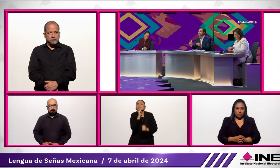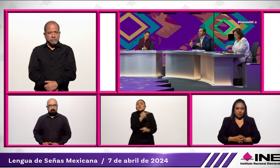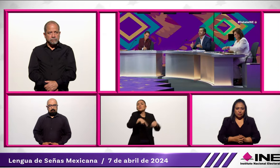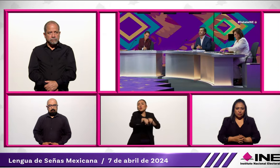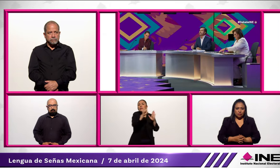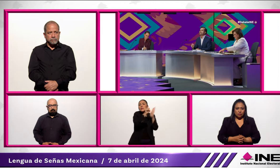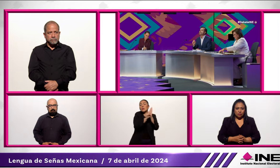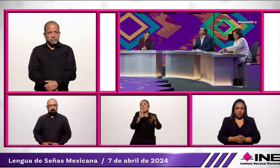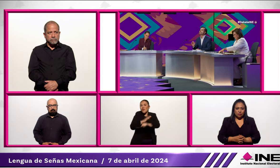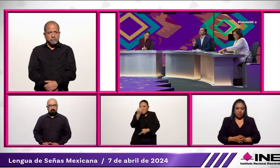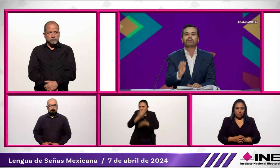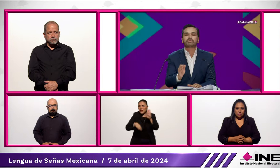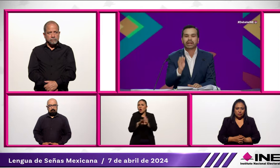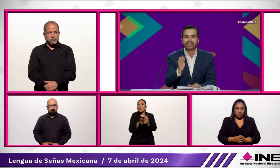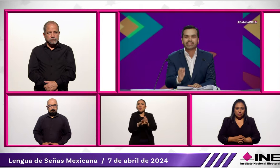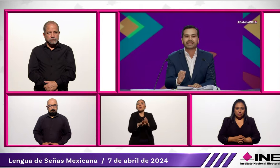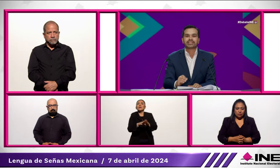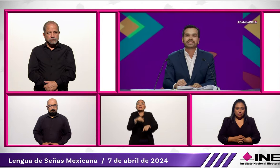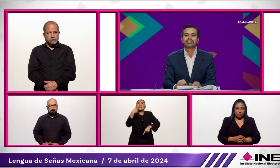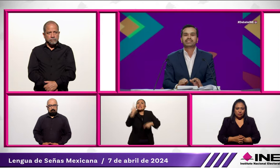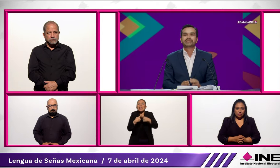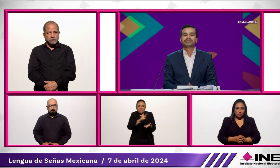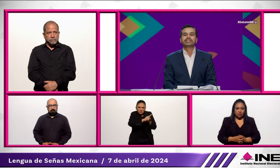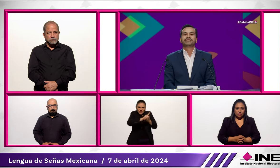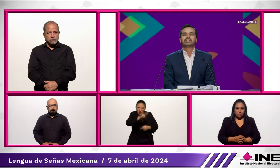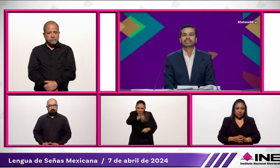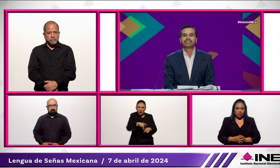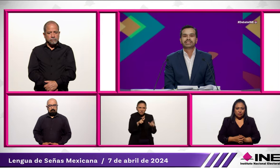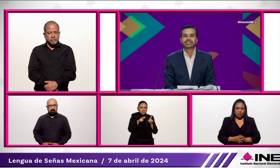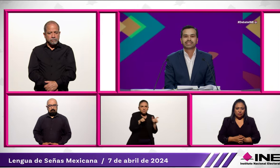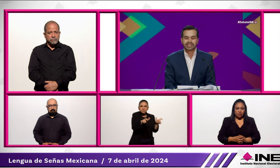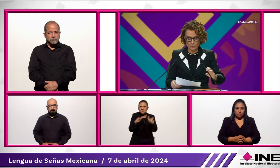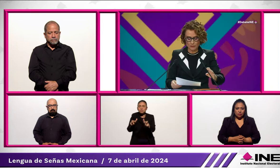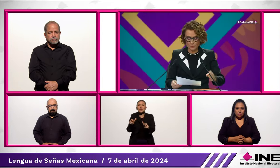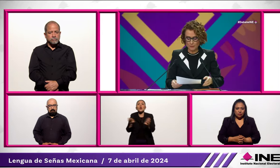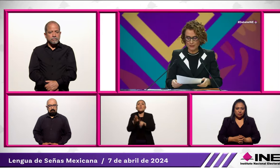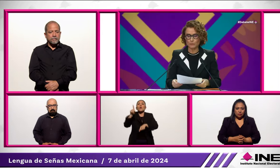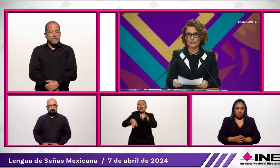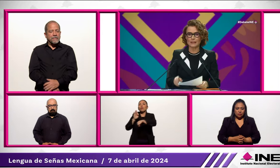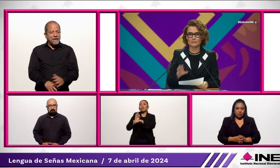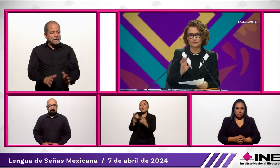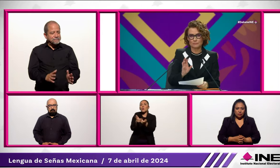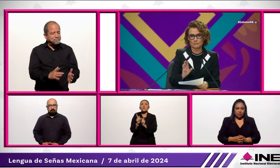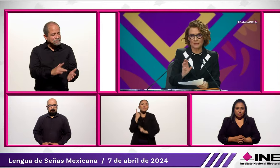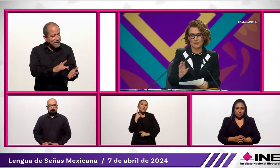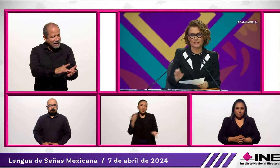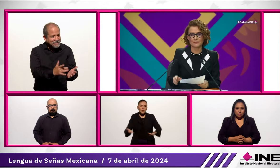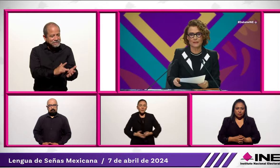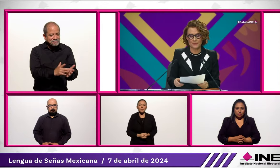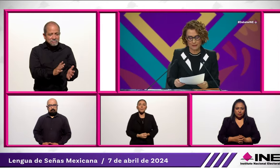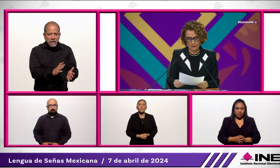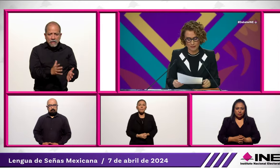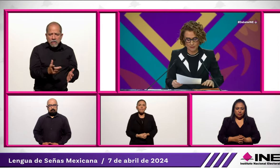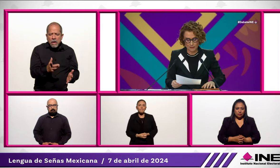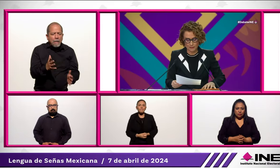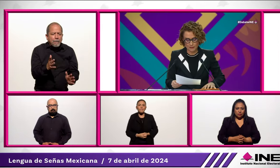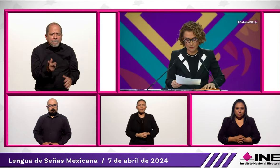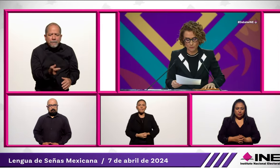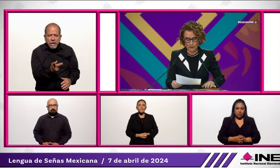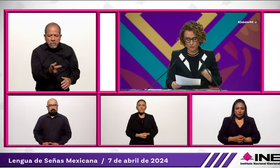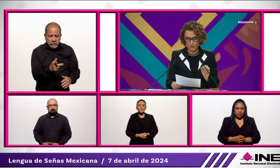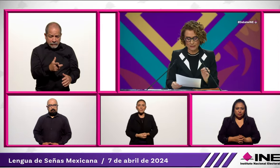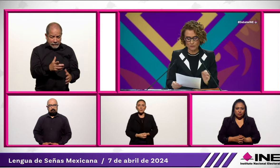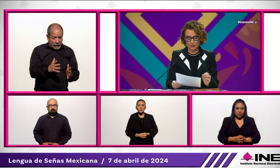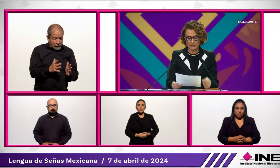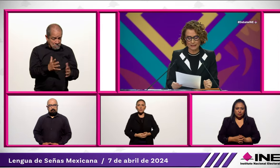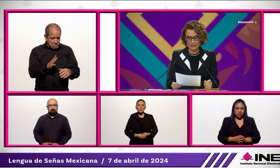se enfrenta sin distingos partidistas. Gracias, candidato. Les voy a hacer una pregunta más precisa, a ver si